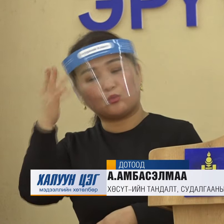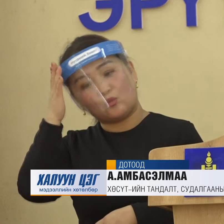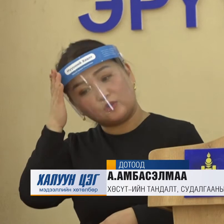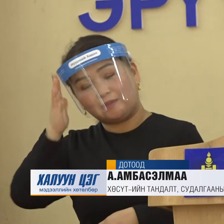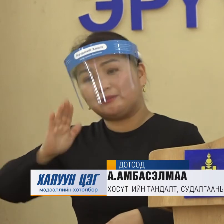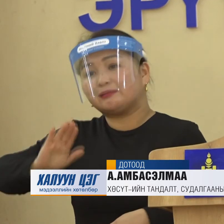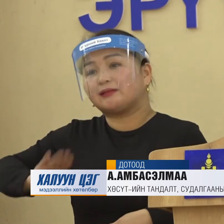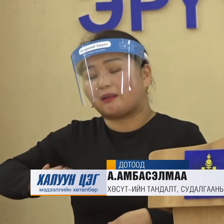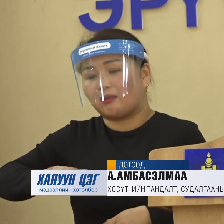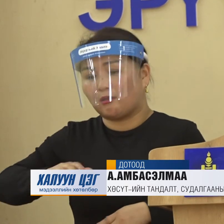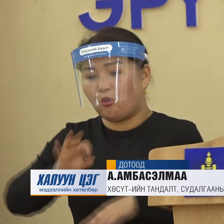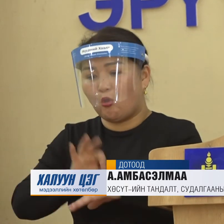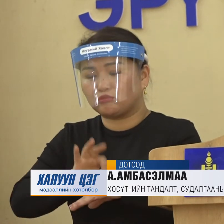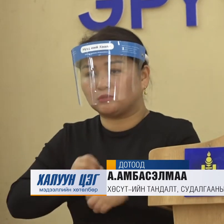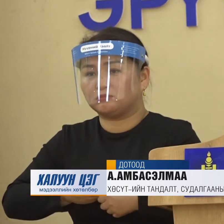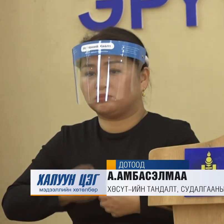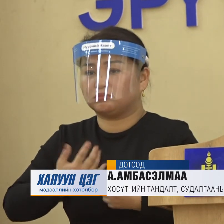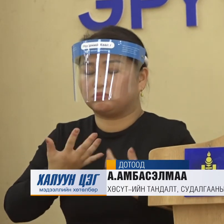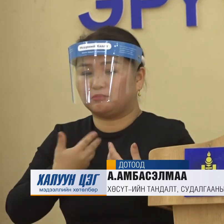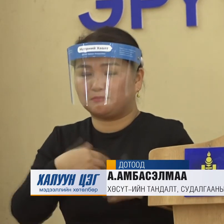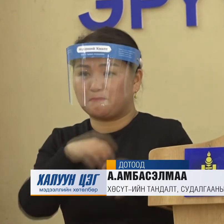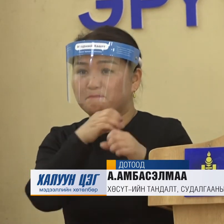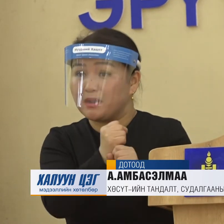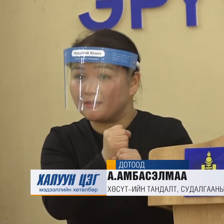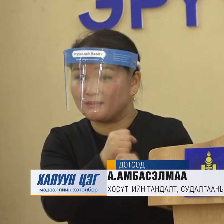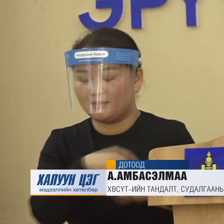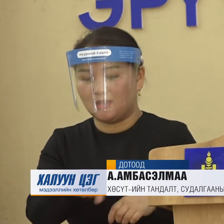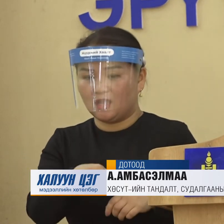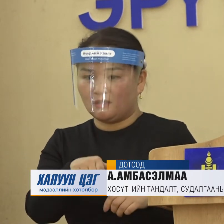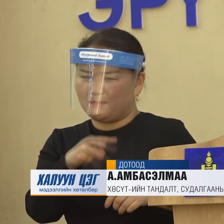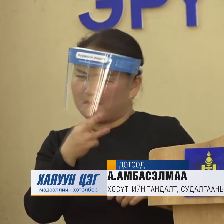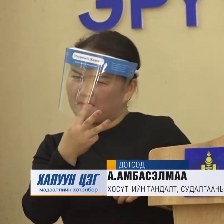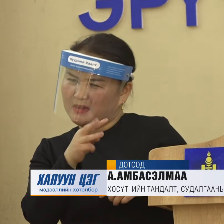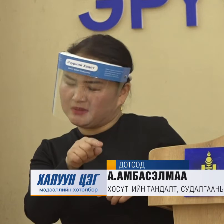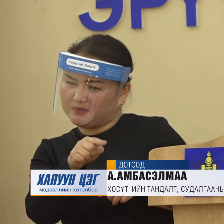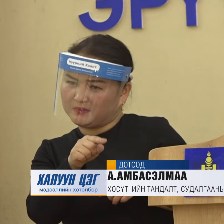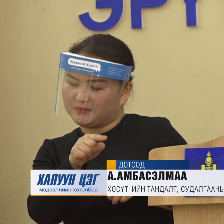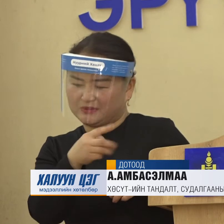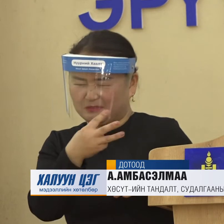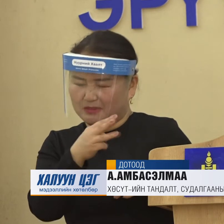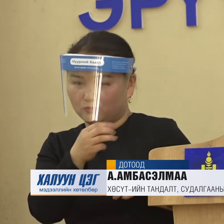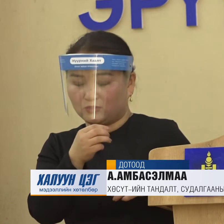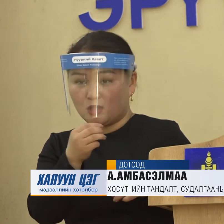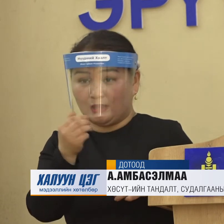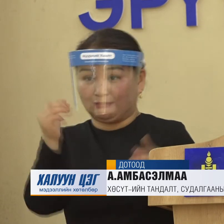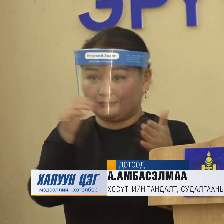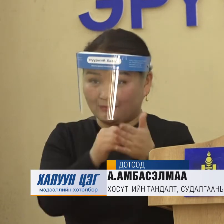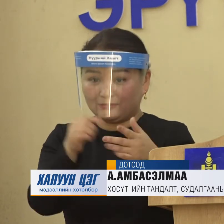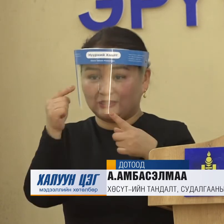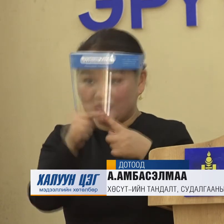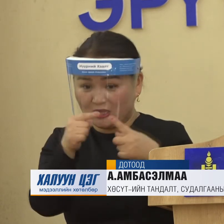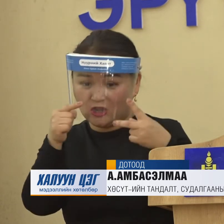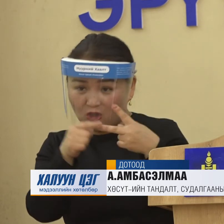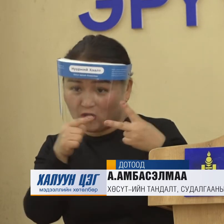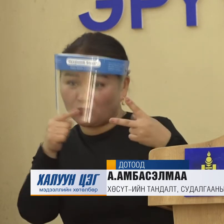дараагаар бол халдварыг бид нар илрүүлж авсан. Сэжигтэй гэж үзсэн тохиолдлоо 2-3 удаа бол шинжилнэ. Тэгжээж бид нар одоо өнөөдөр